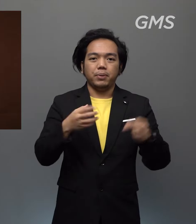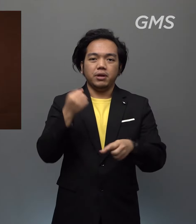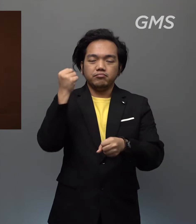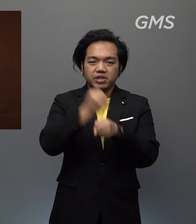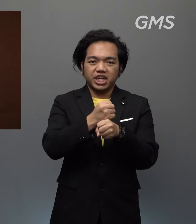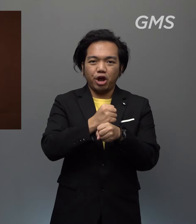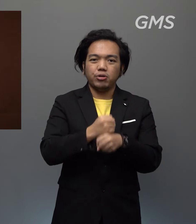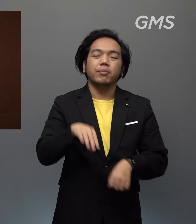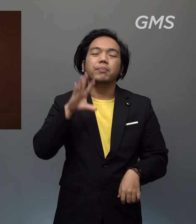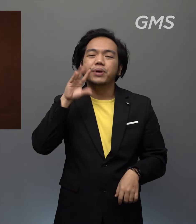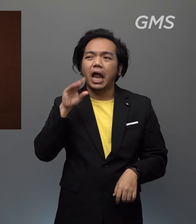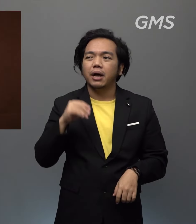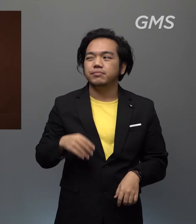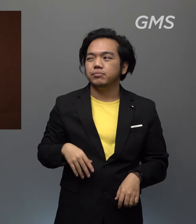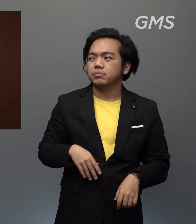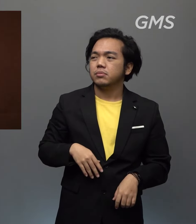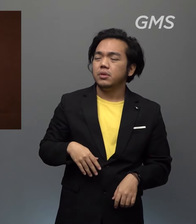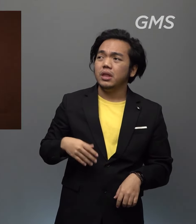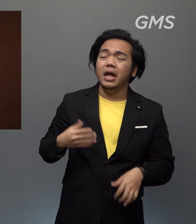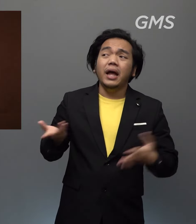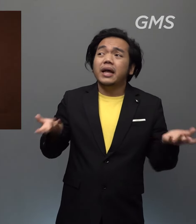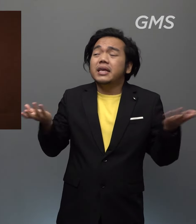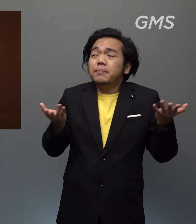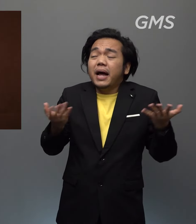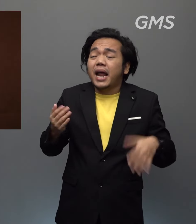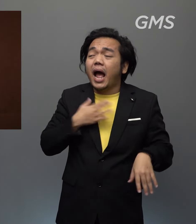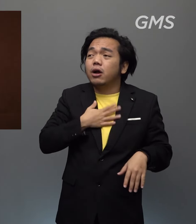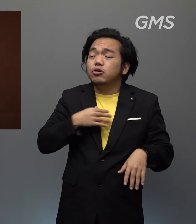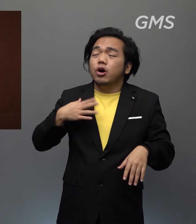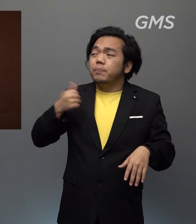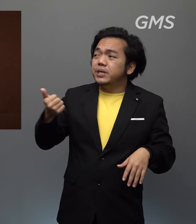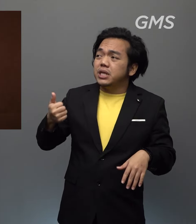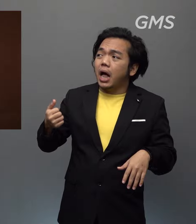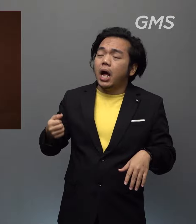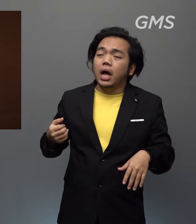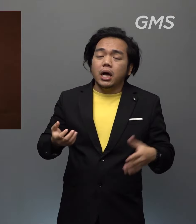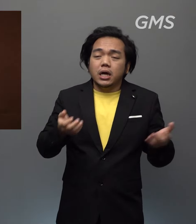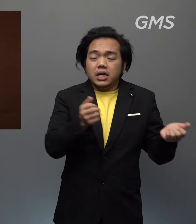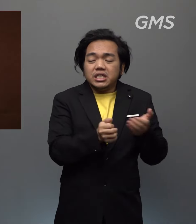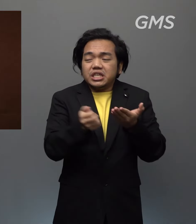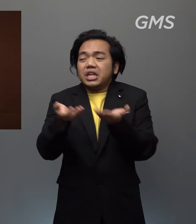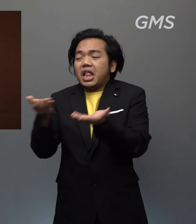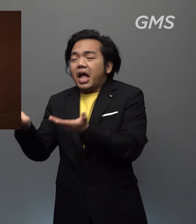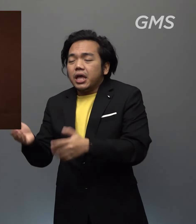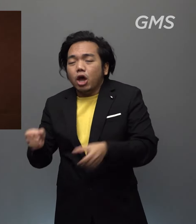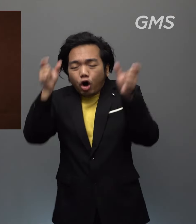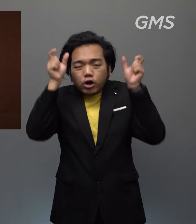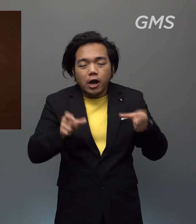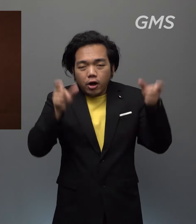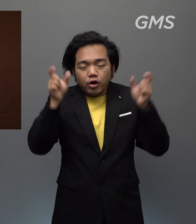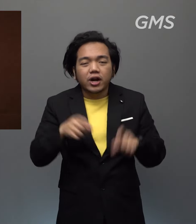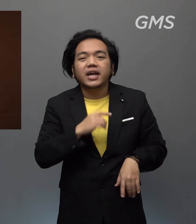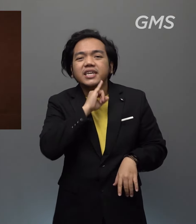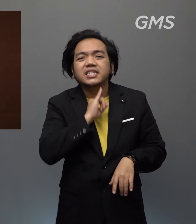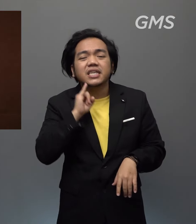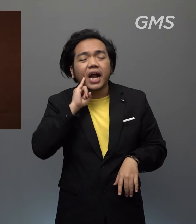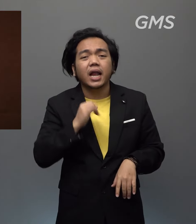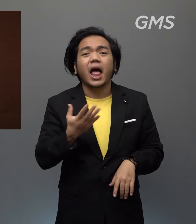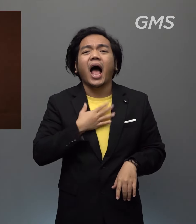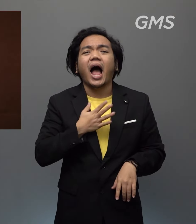ku selamatkan orang Israel? Ketahuilah kaumku adalah yang paling kecil di antara suku Manasye. Aku pun seorang yang paling muda di antara